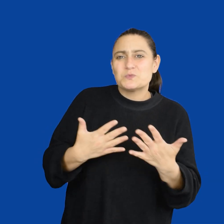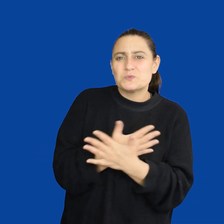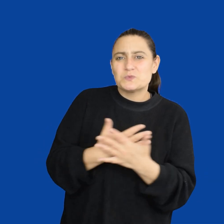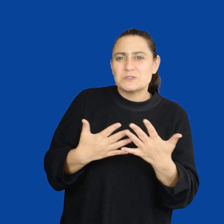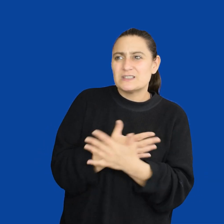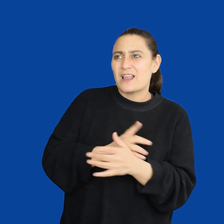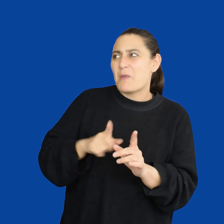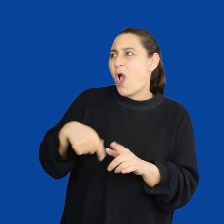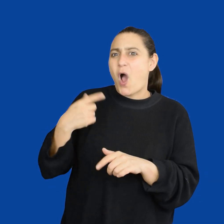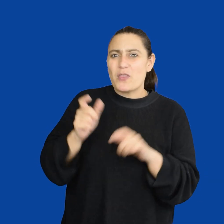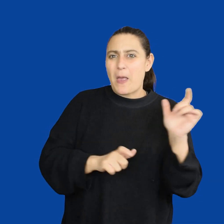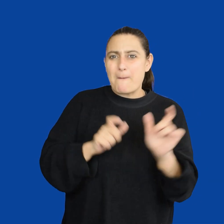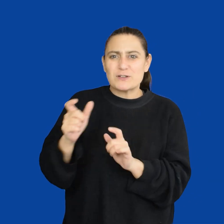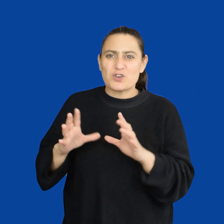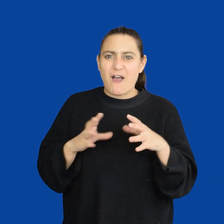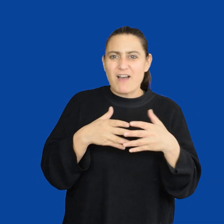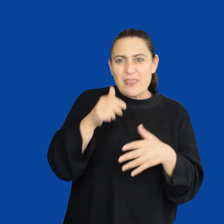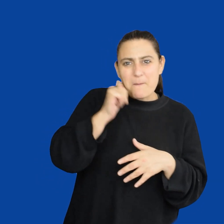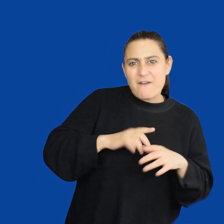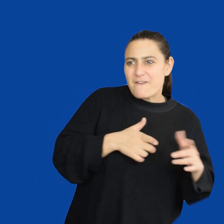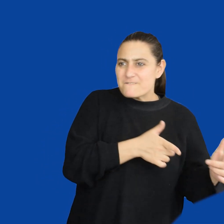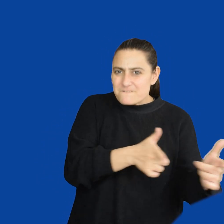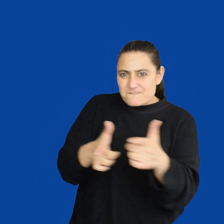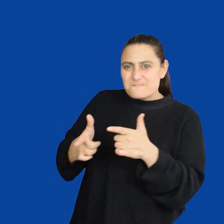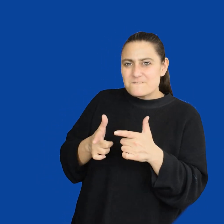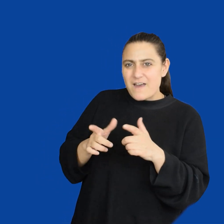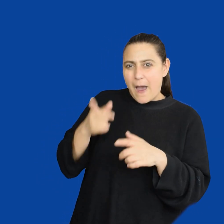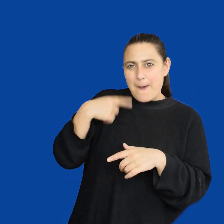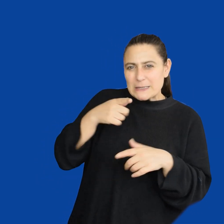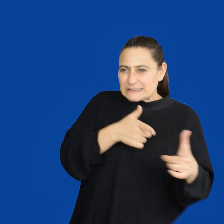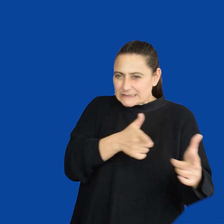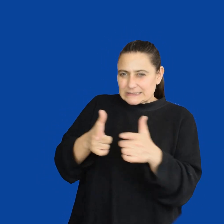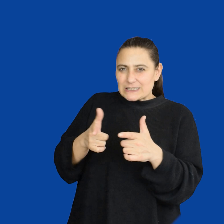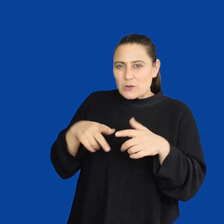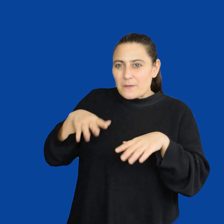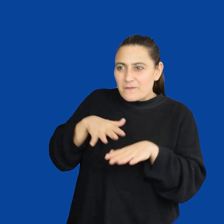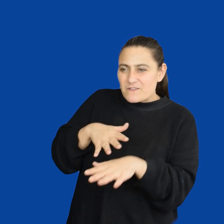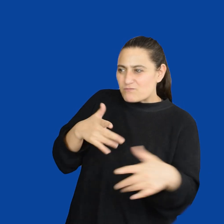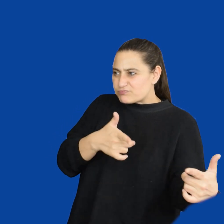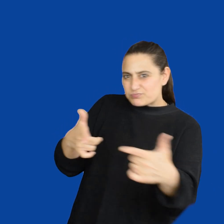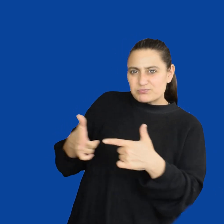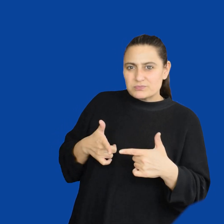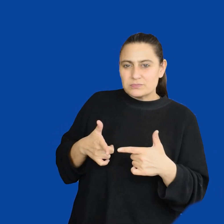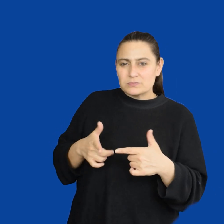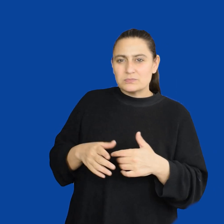cansancio y el hambre, sino por el ataque de bandas de criminales liberados conformadas para el asesinato en ruta de